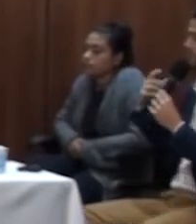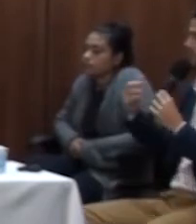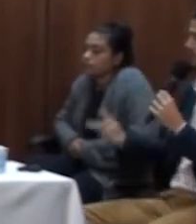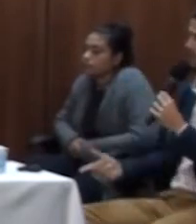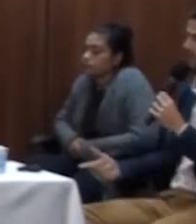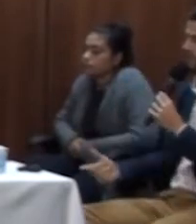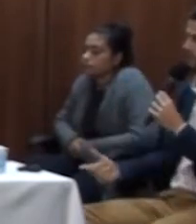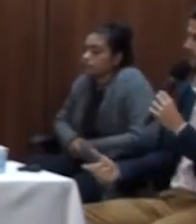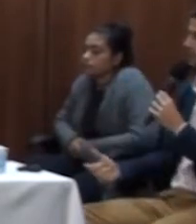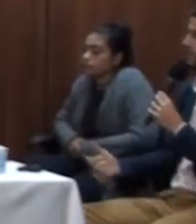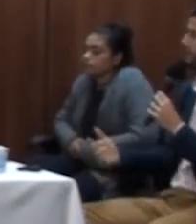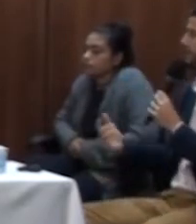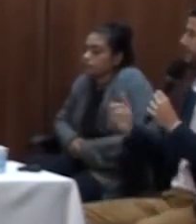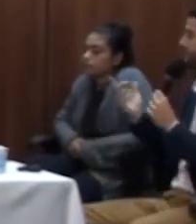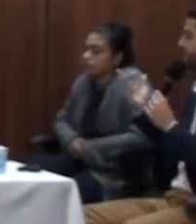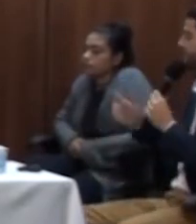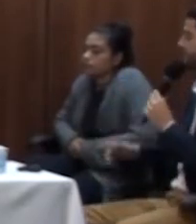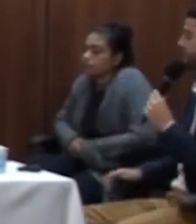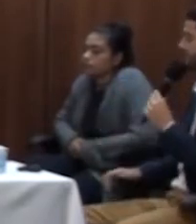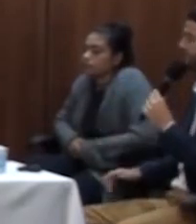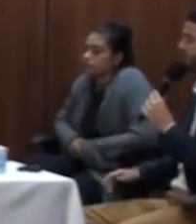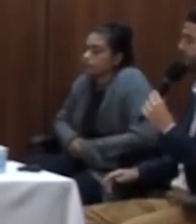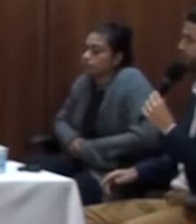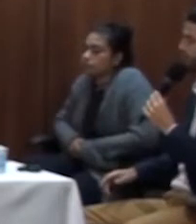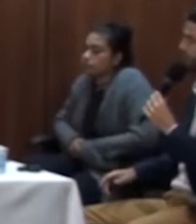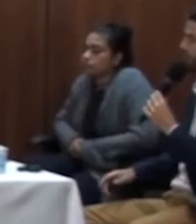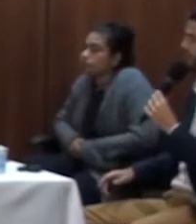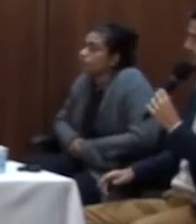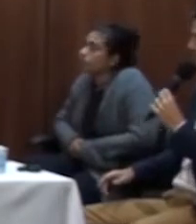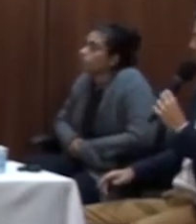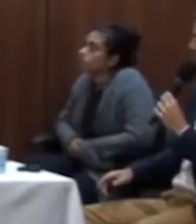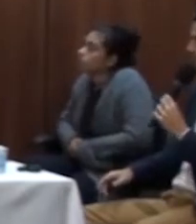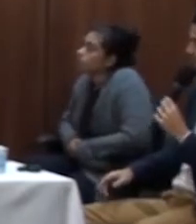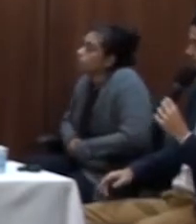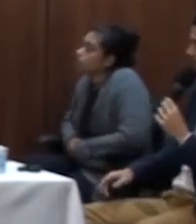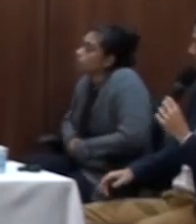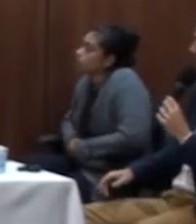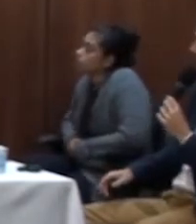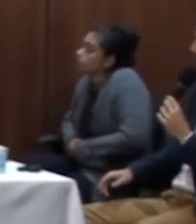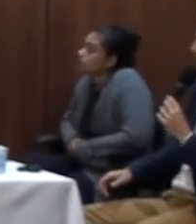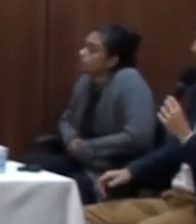de abril para maio, de 52 pessoas para 60 pessoas.